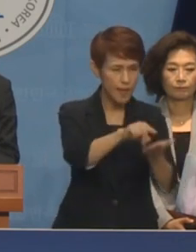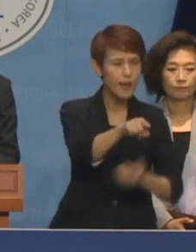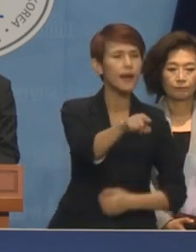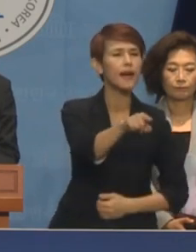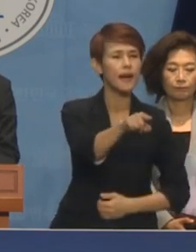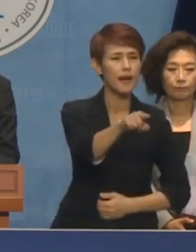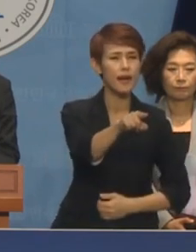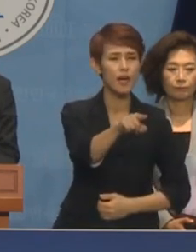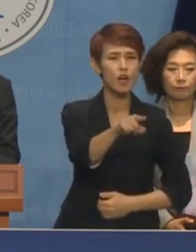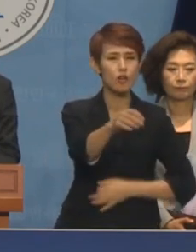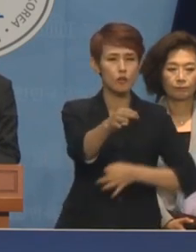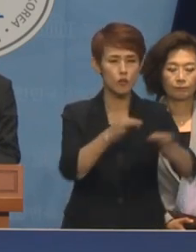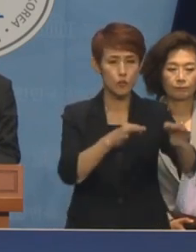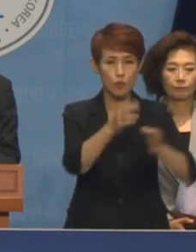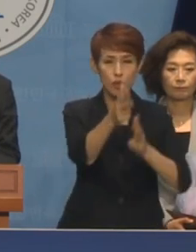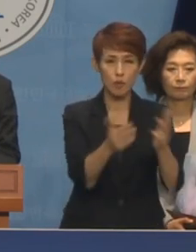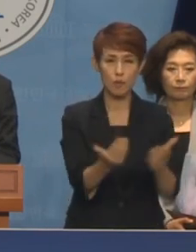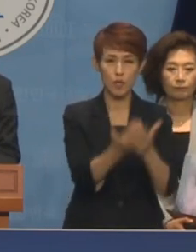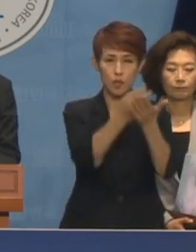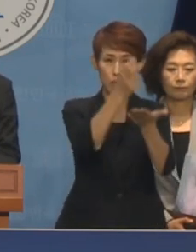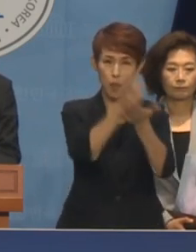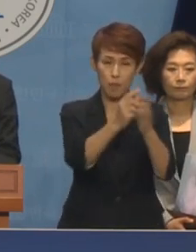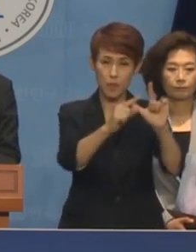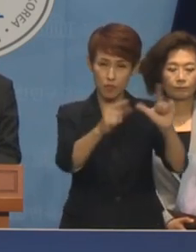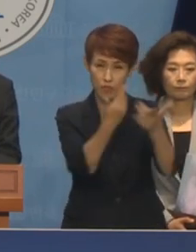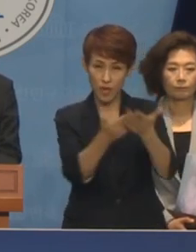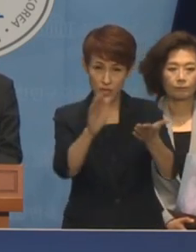담은 유통산업발전법 일부 개정안을